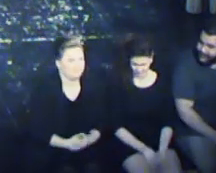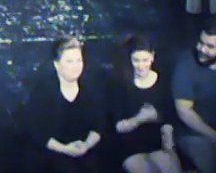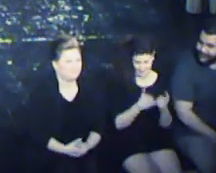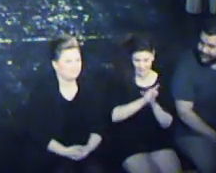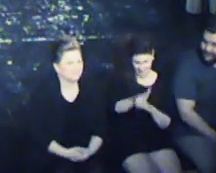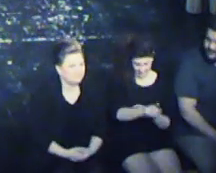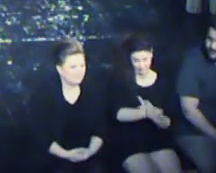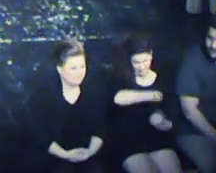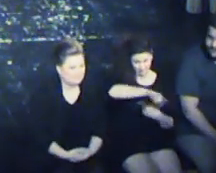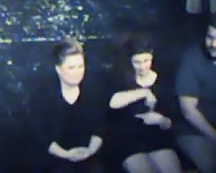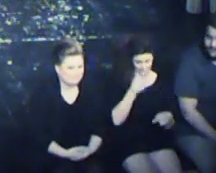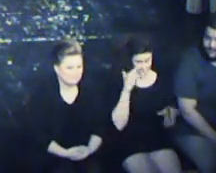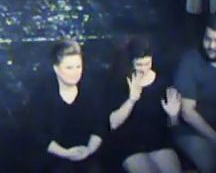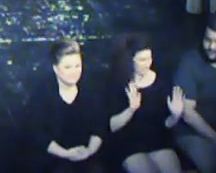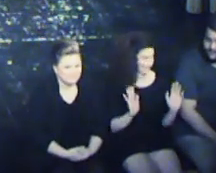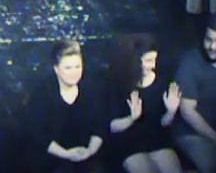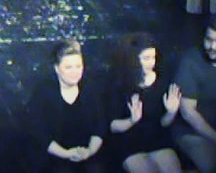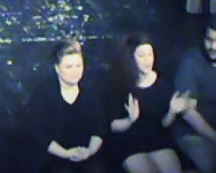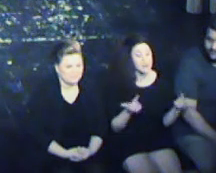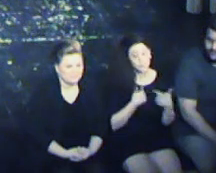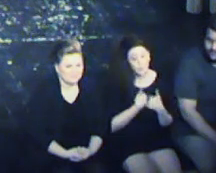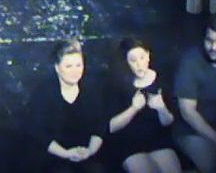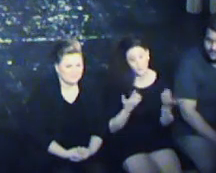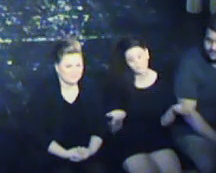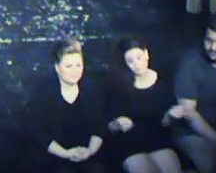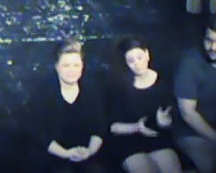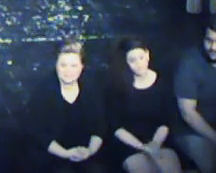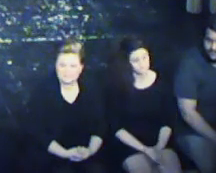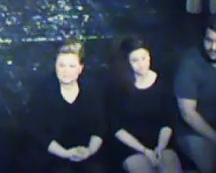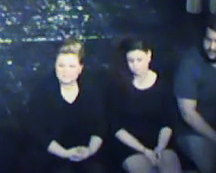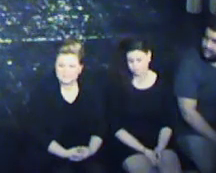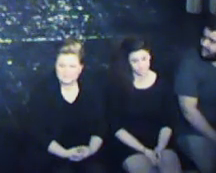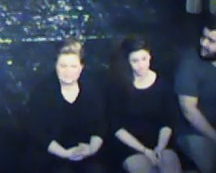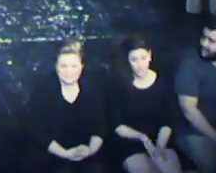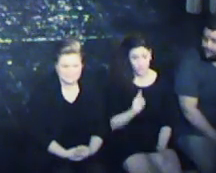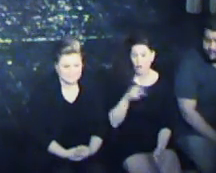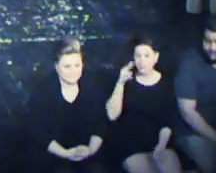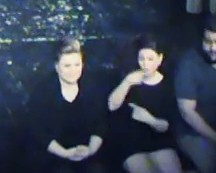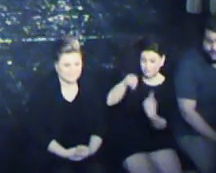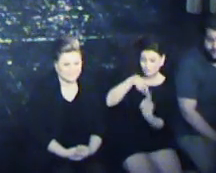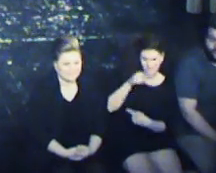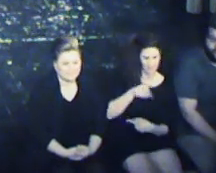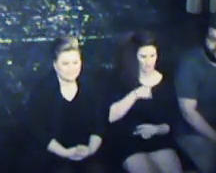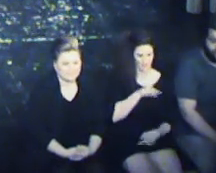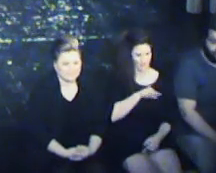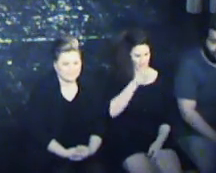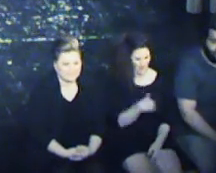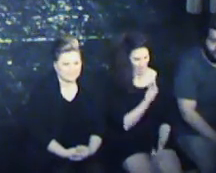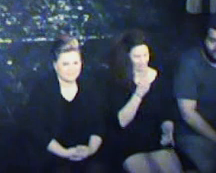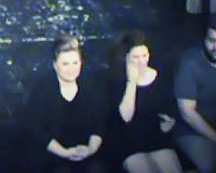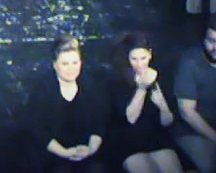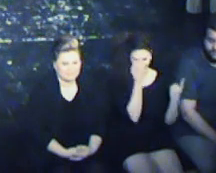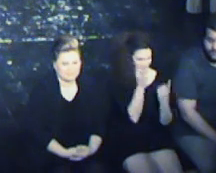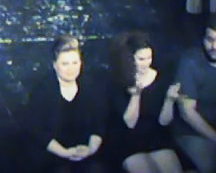a cansar. Pues yo, nada más que de veros dar vueltas ya estoy mareado y